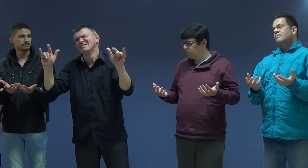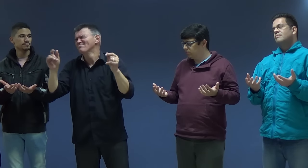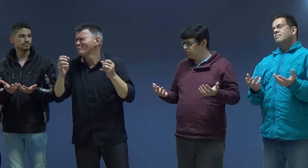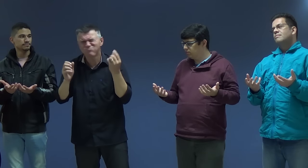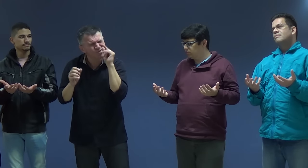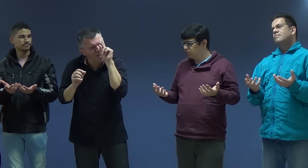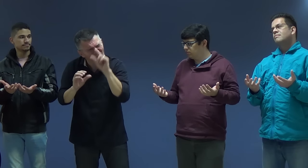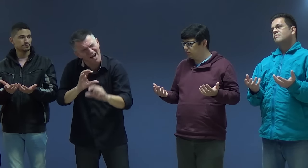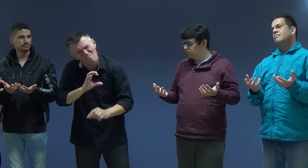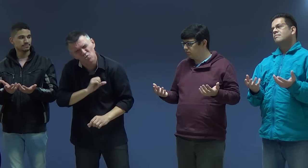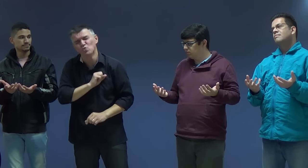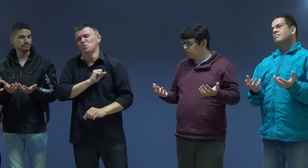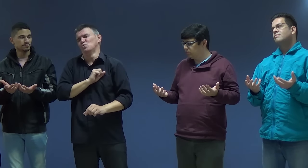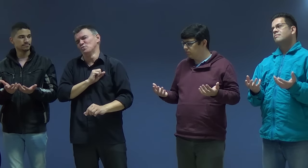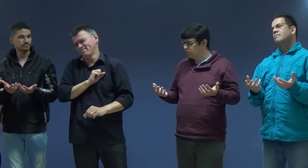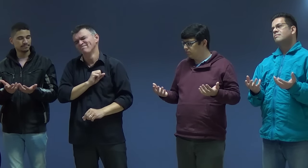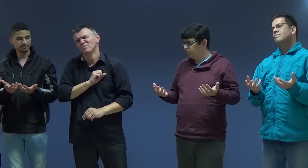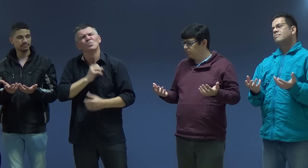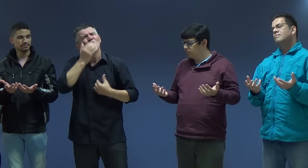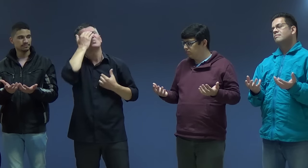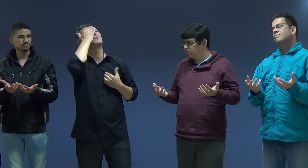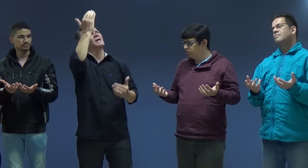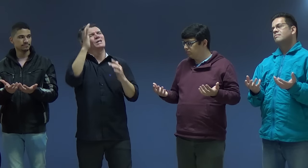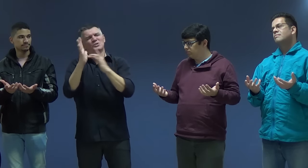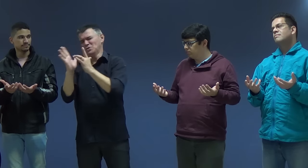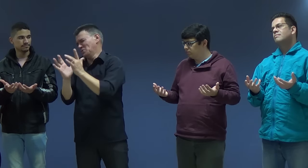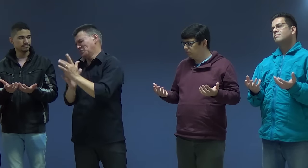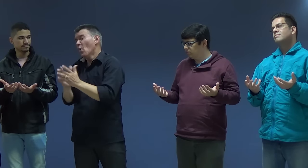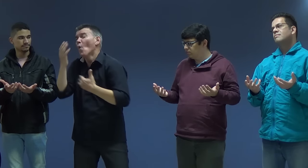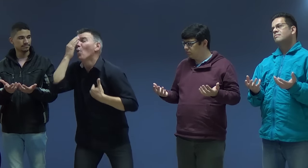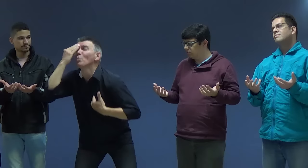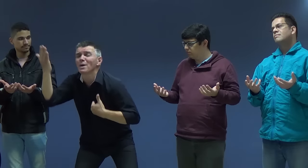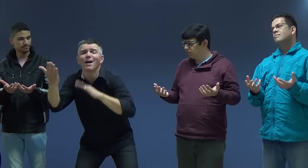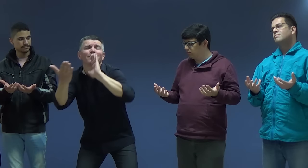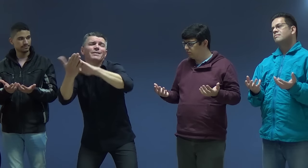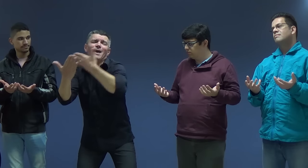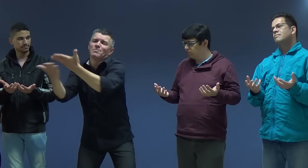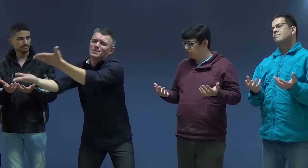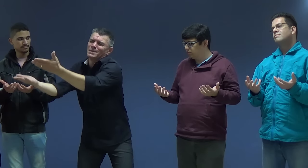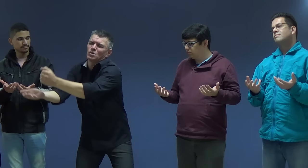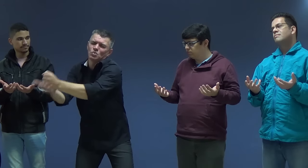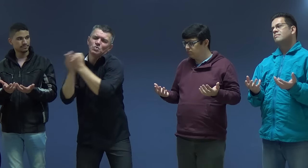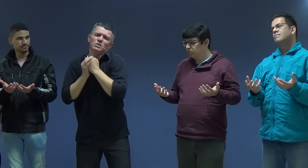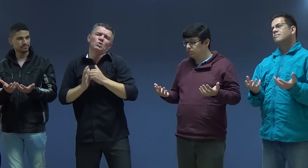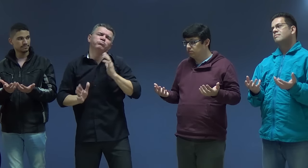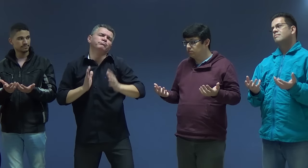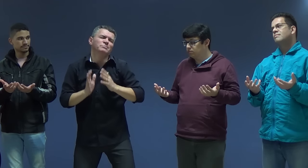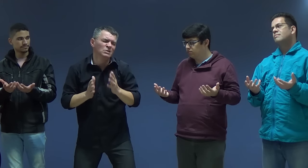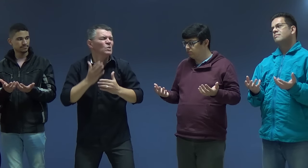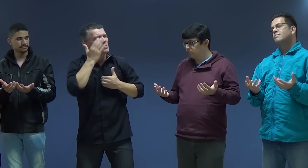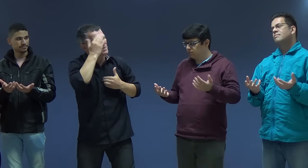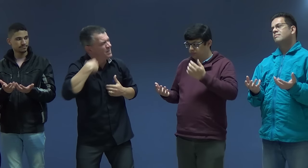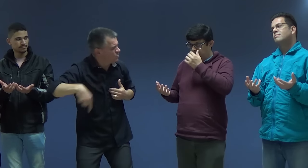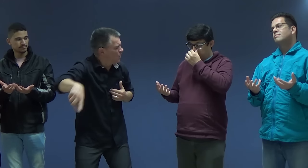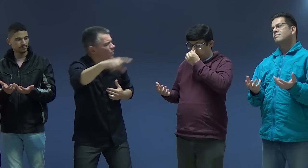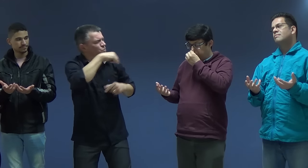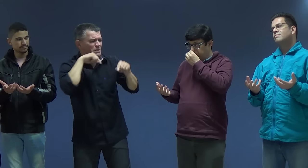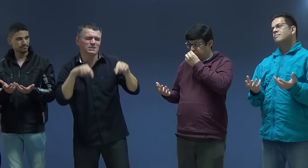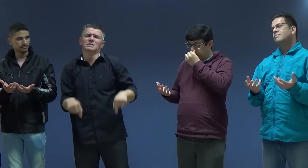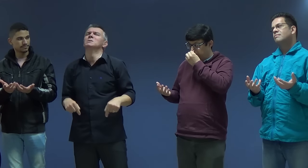sempre mostrar esse amor. Nós te agradecemos, Jesus. Obrigada pelos intérpretes que me ajudaram hoje aqui